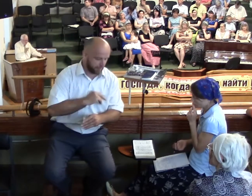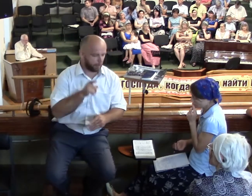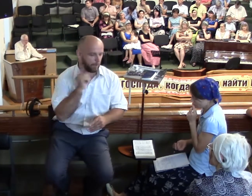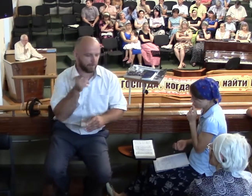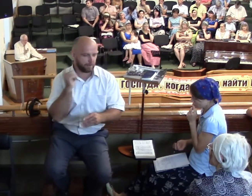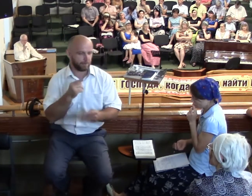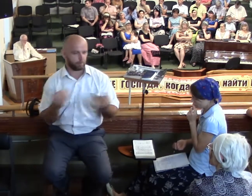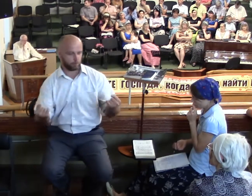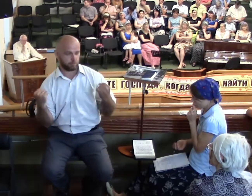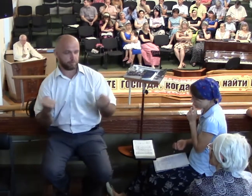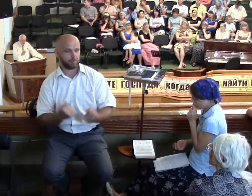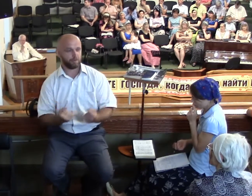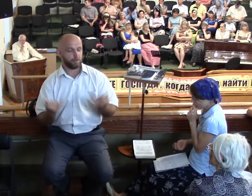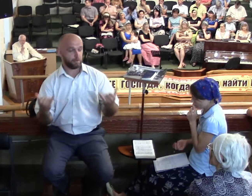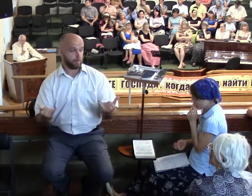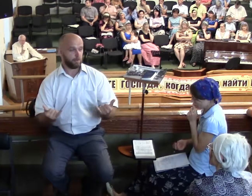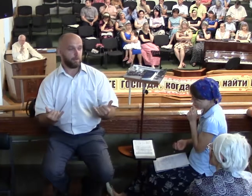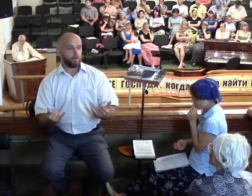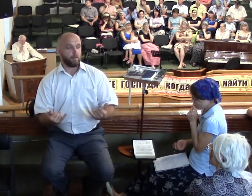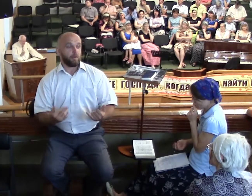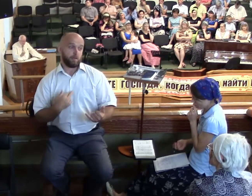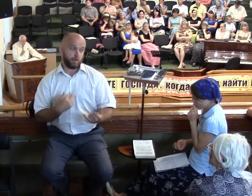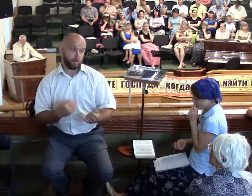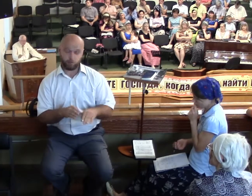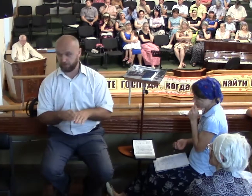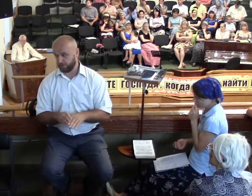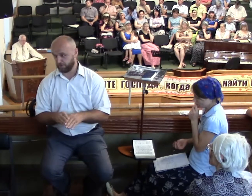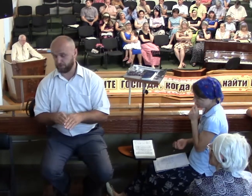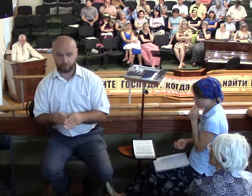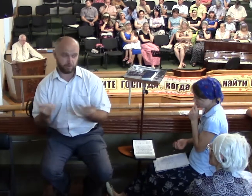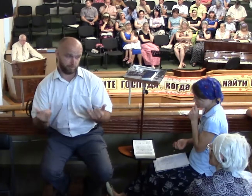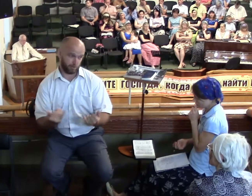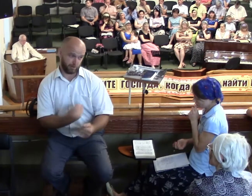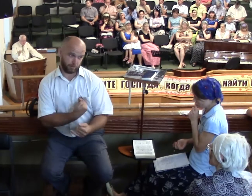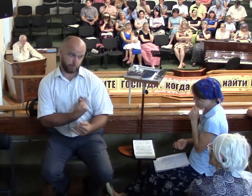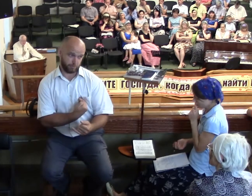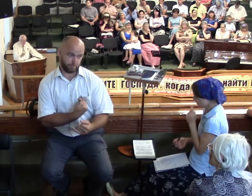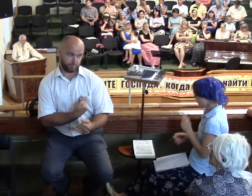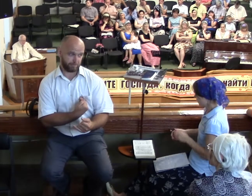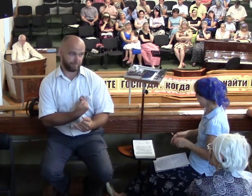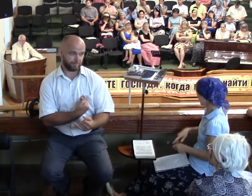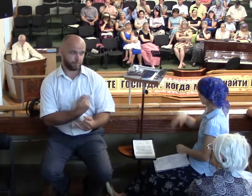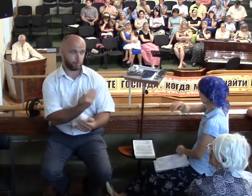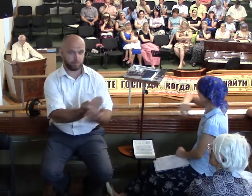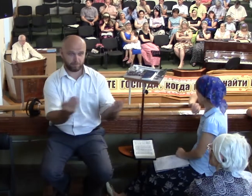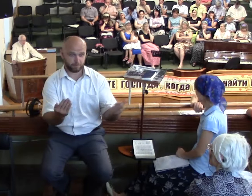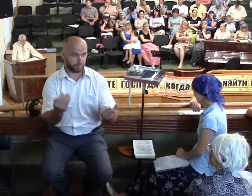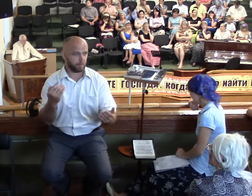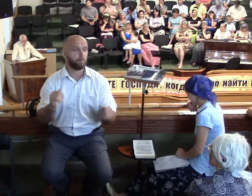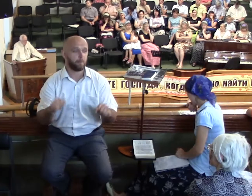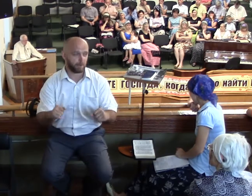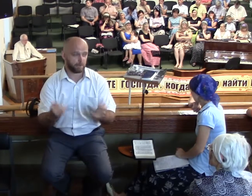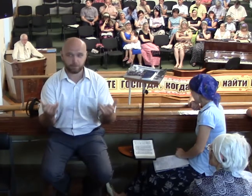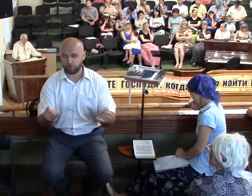Это повседневная, круглосуточная работа Святого Духа над нашим сердцем, Писание над нашим сердцем.